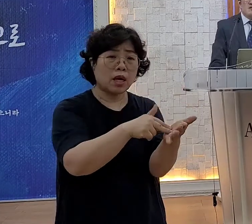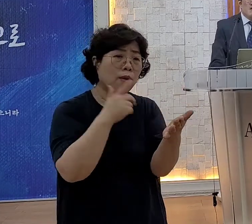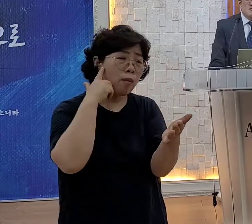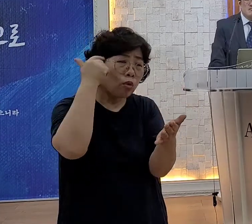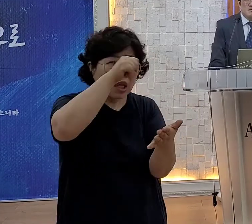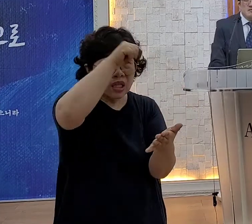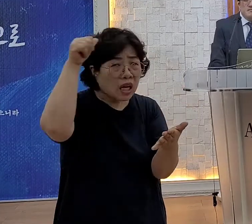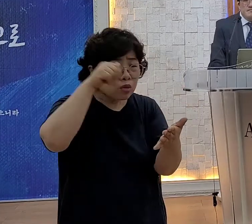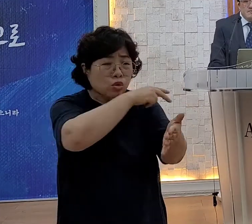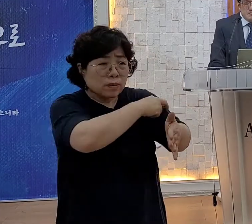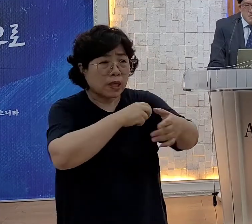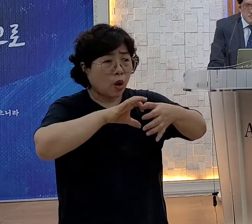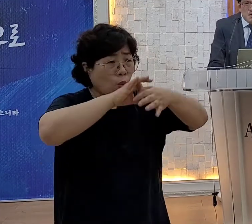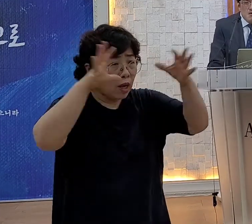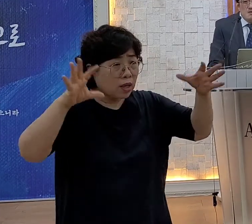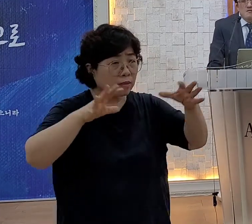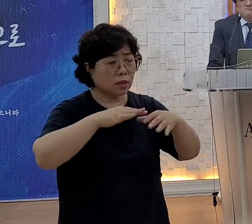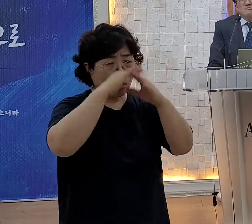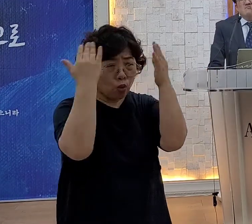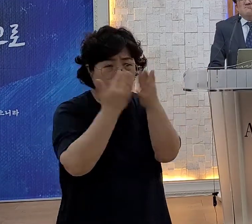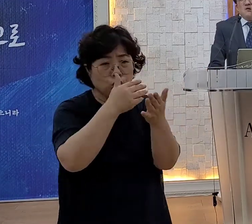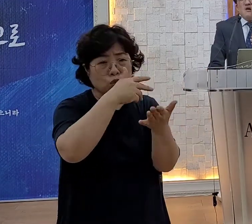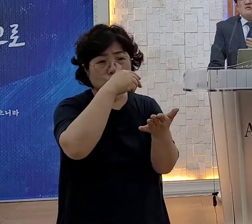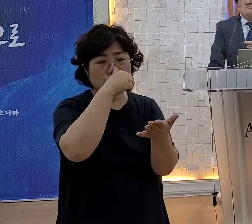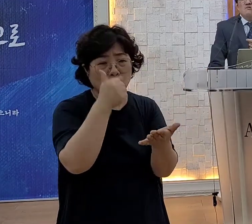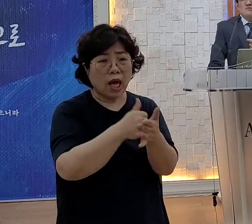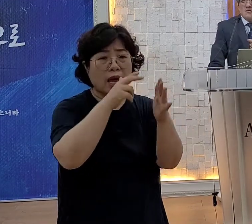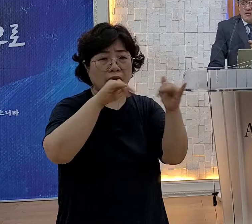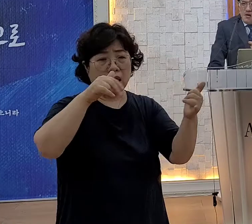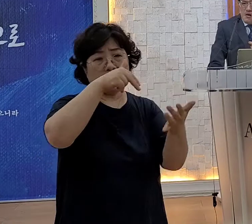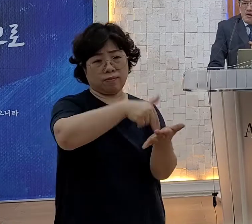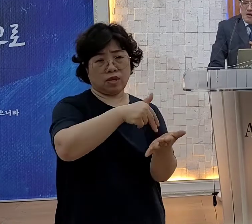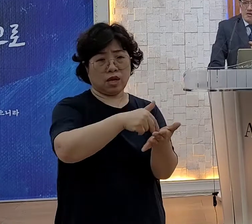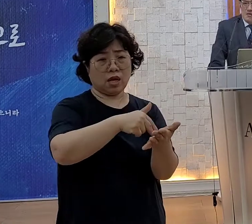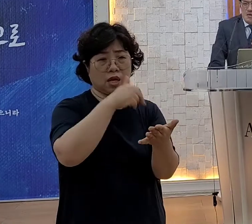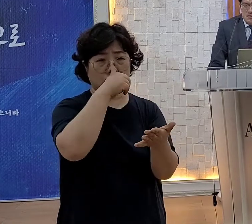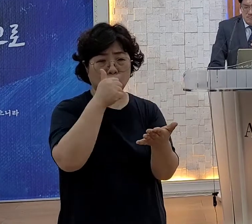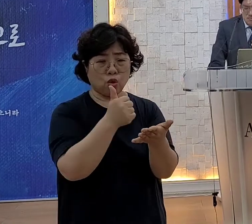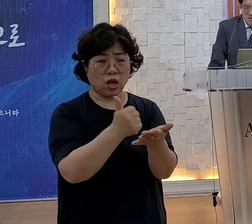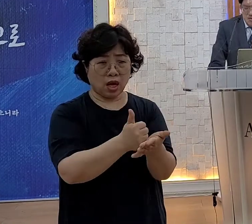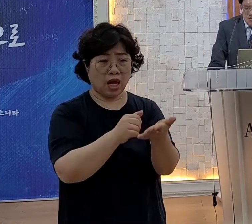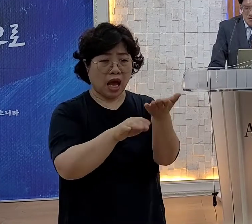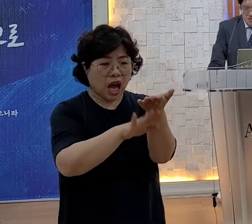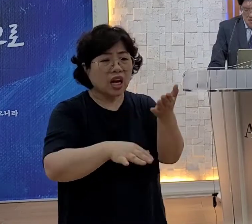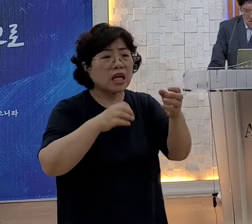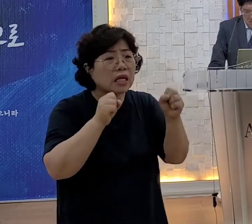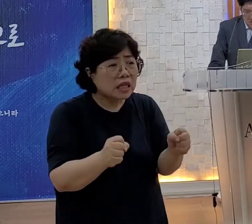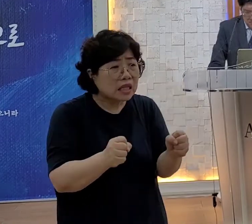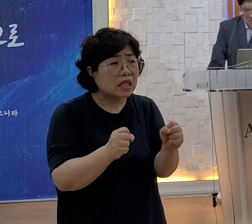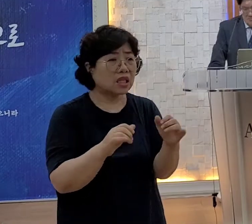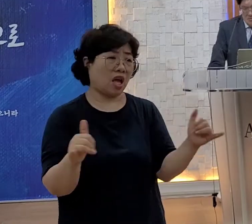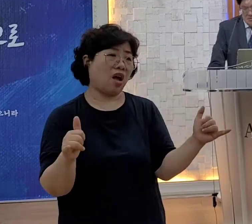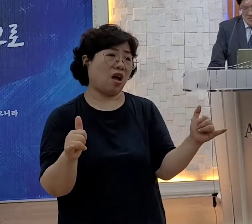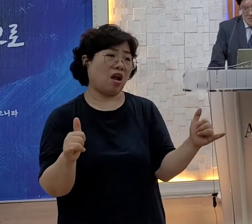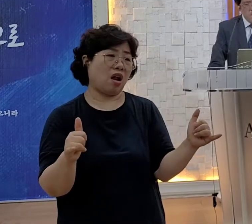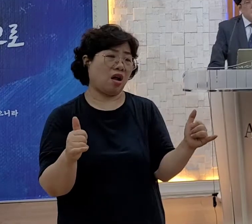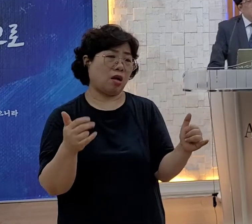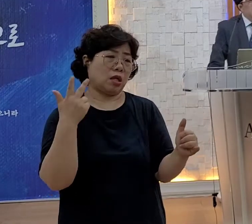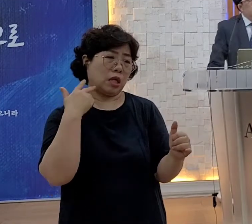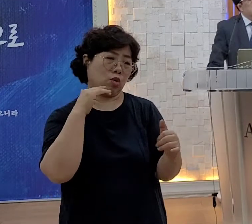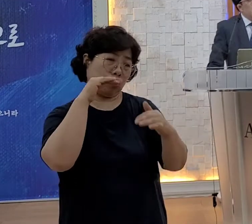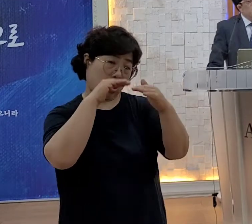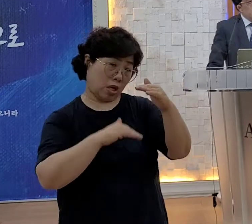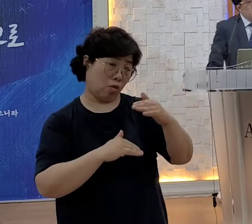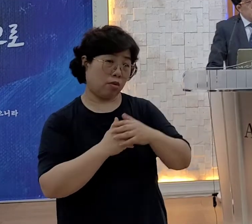장로나 집사나 할 것 없이 전부 다 우리는 죄 아래 놓여 있는 자다. 이게 문제였다는 것을 지난주에 살폈습니다. 이